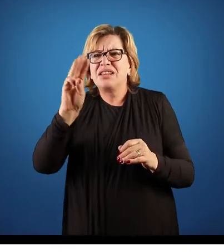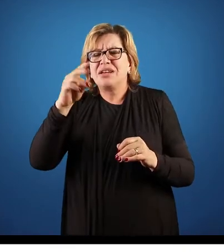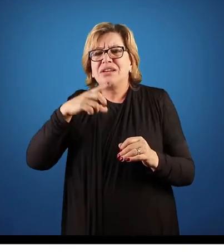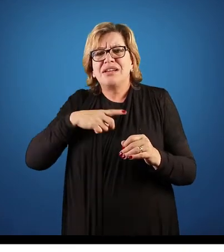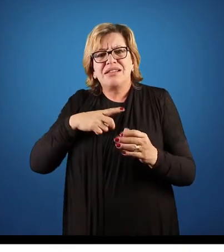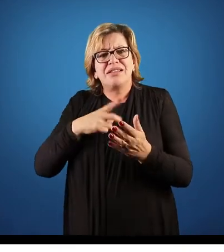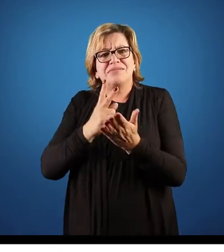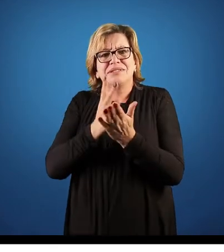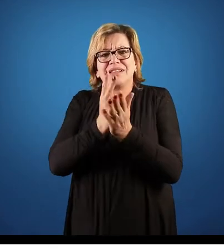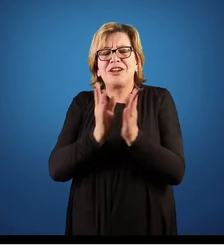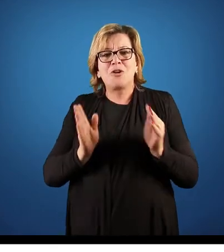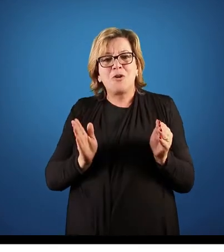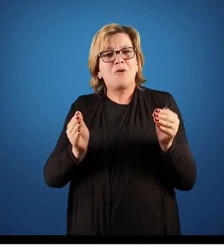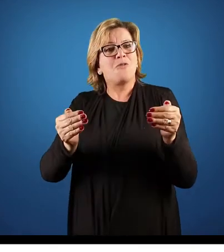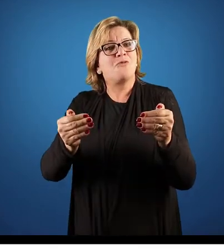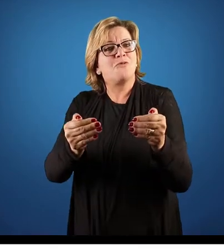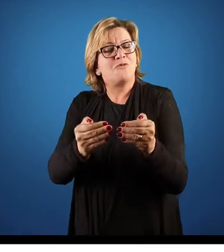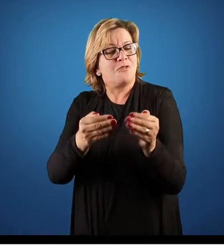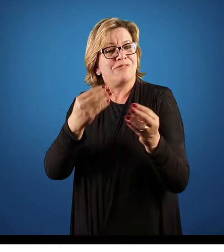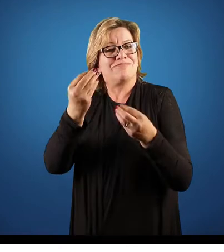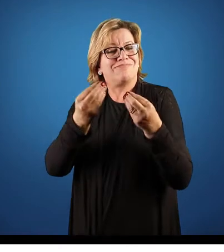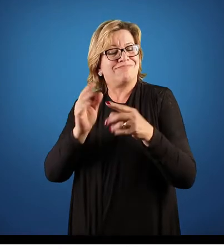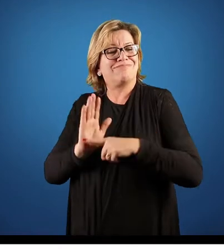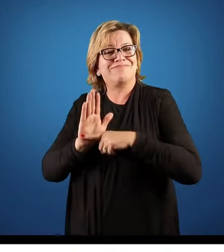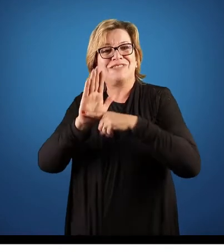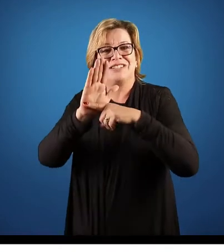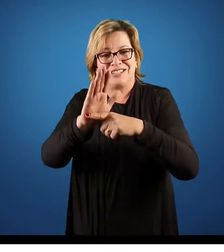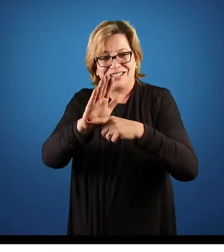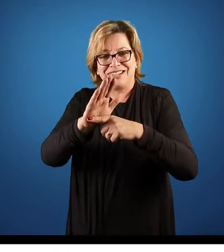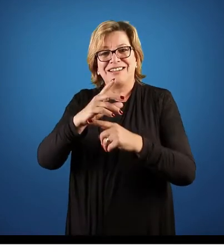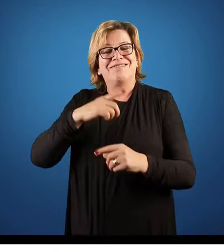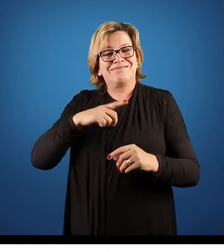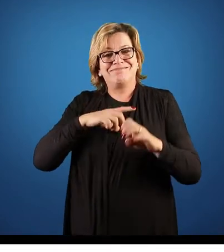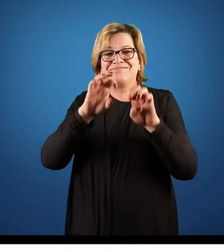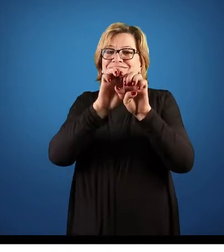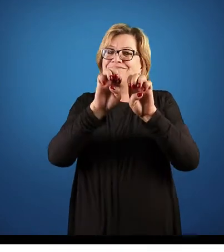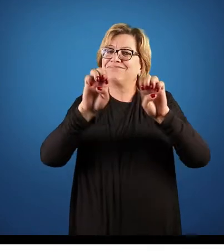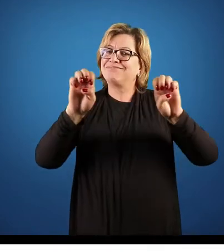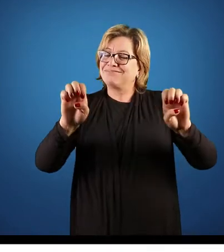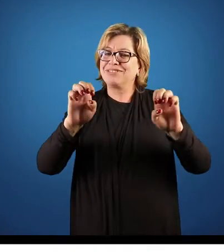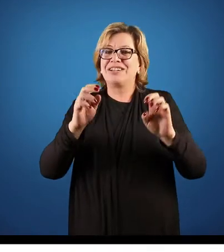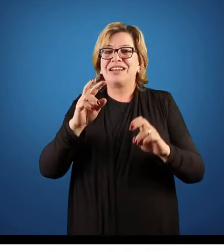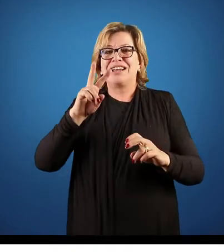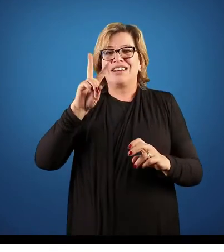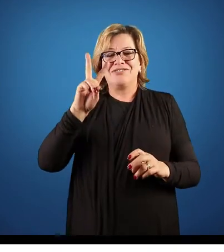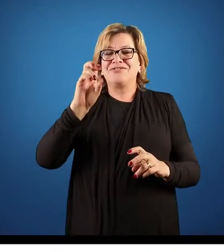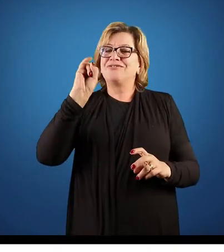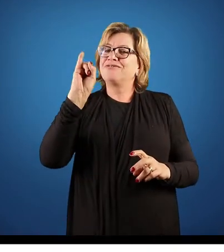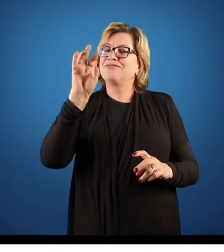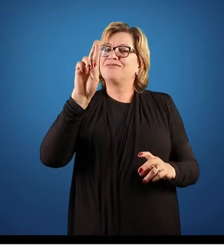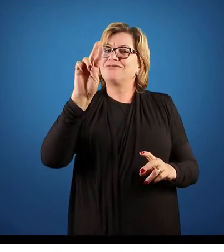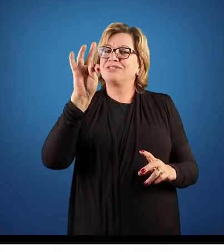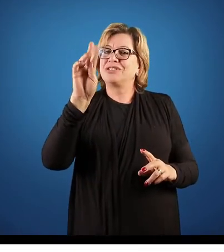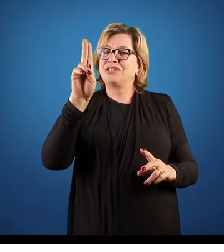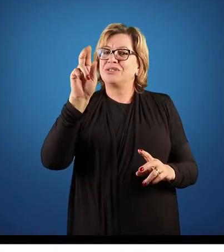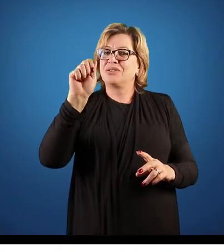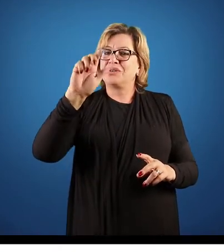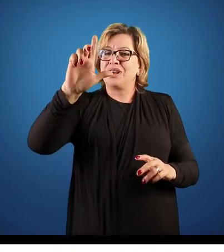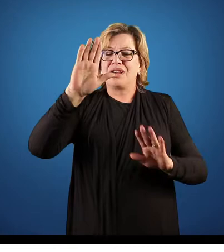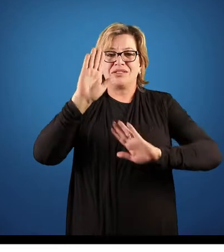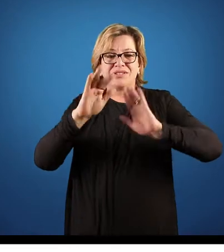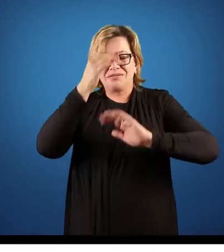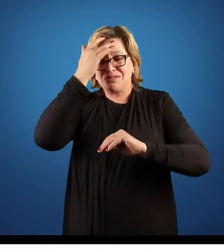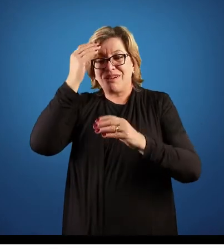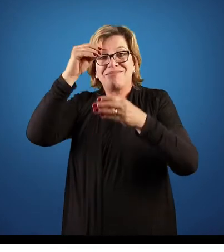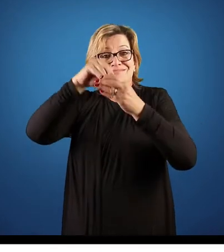num fórum alguma coisa que pode estar colaborando então se criou umas estruturas virtuais onde as pessoas podem estar trabalhando até mesmo dentro das suas residências